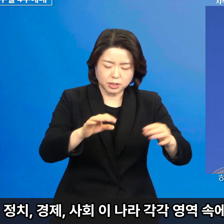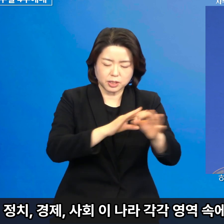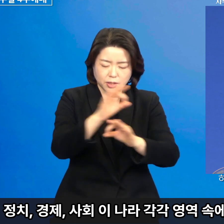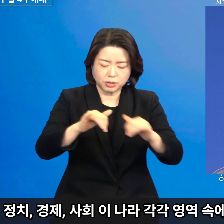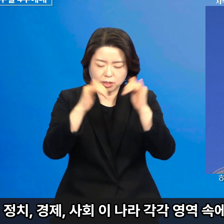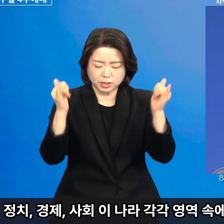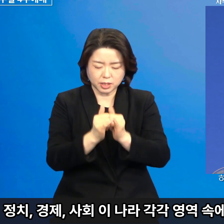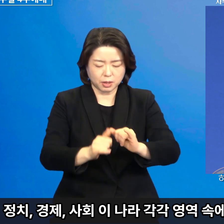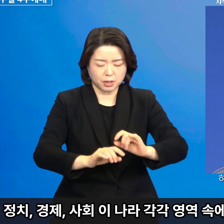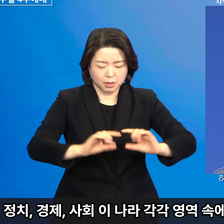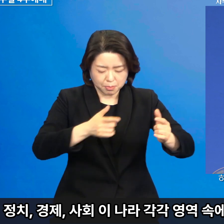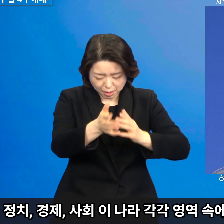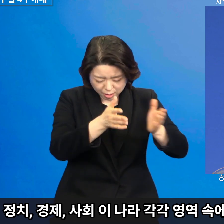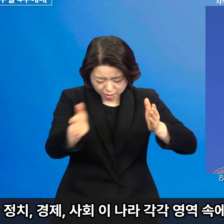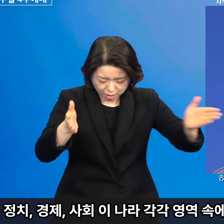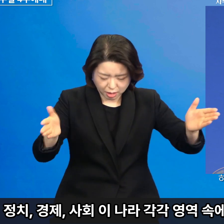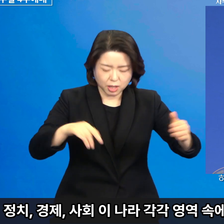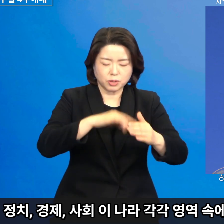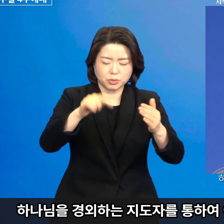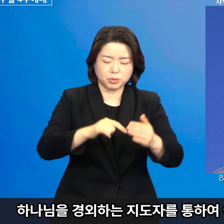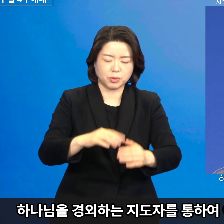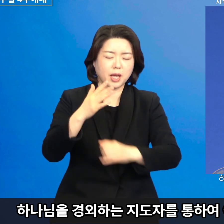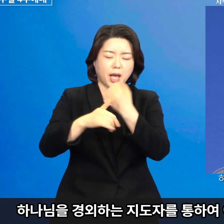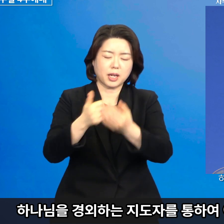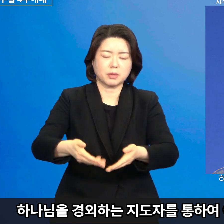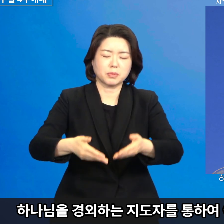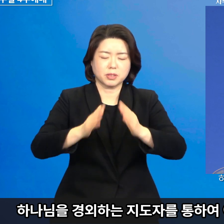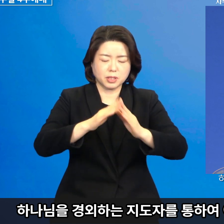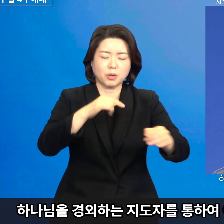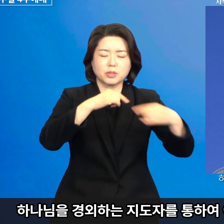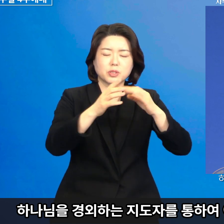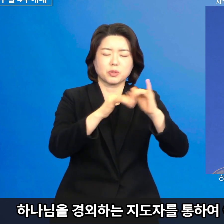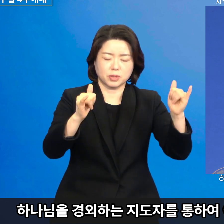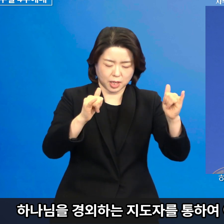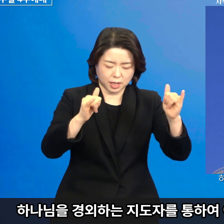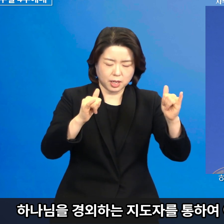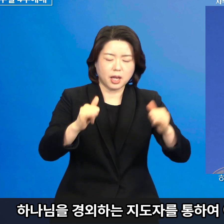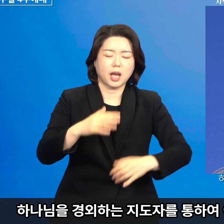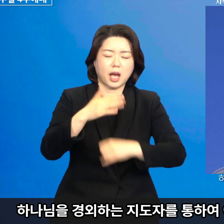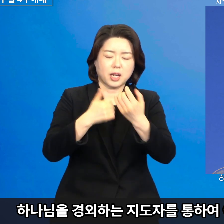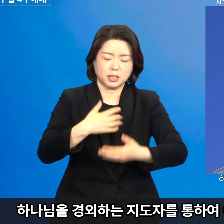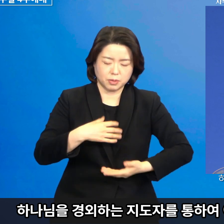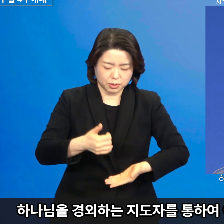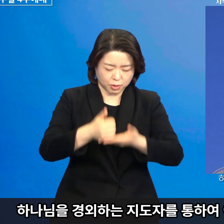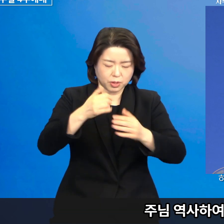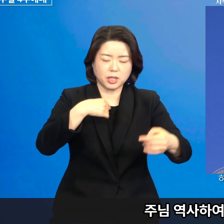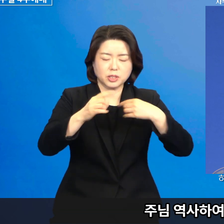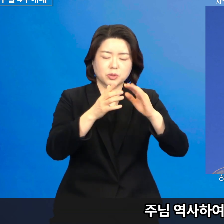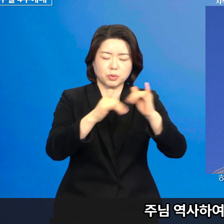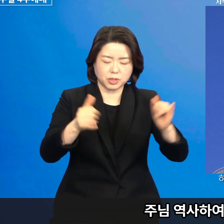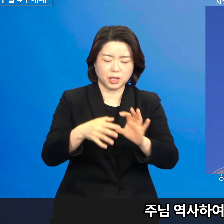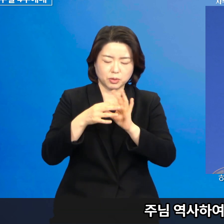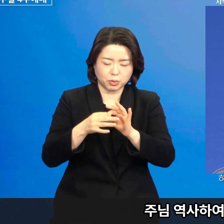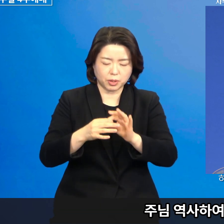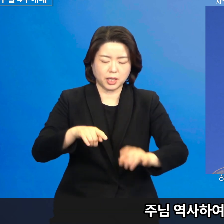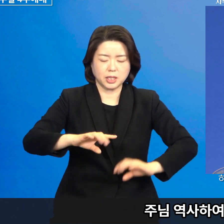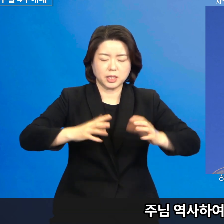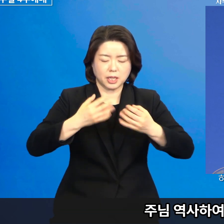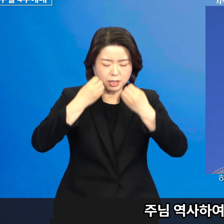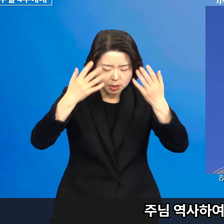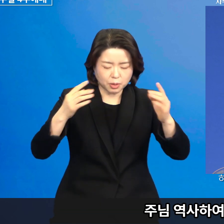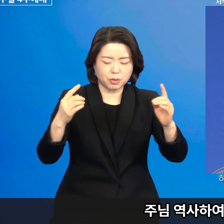영역 속에 하나님이 세우신 지도자들을 통하여 하나님이 격려하는 지도자들을 통하여 이 나라가 새롭게 되어질 수 있도록 주님